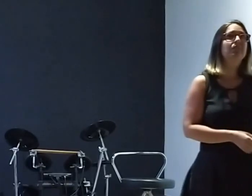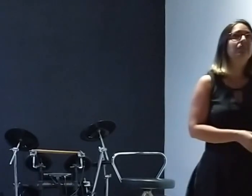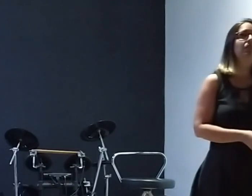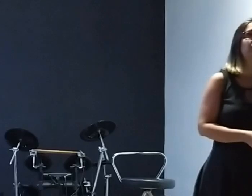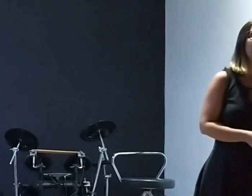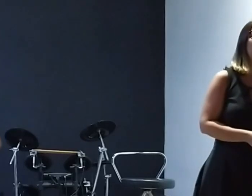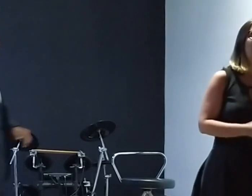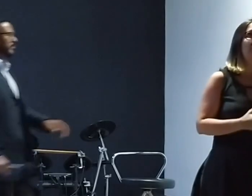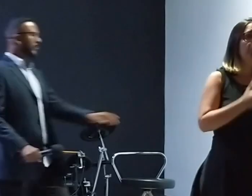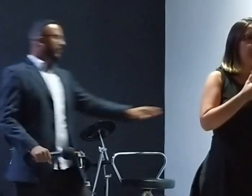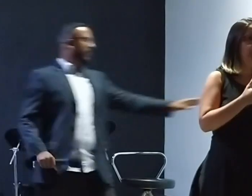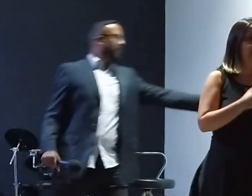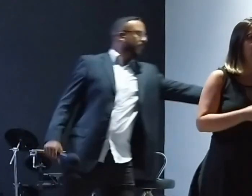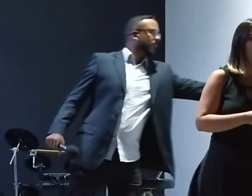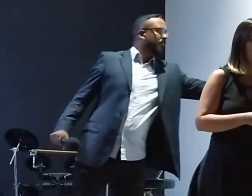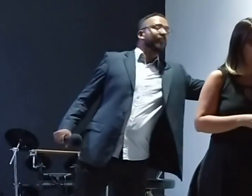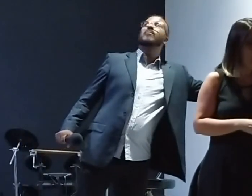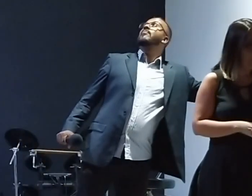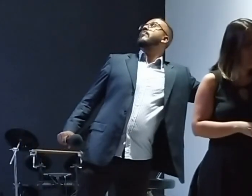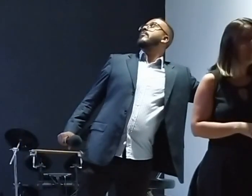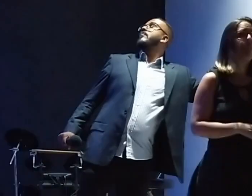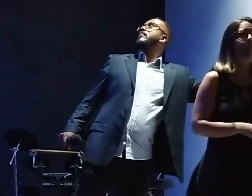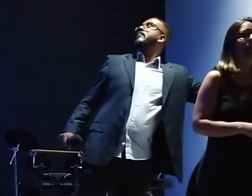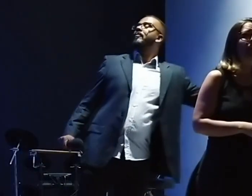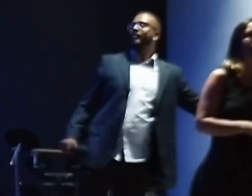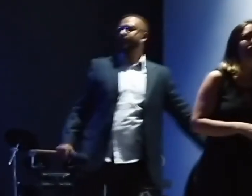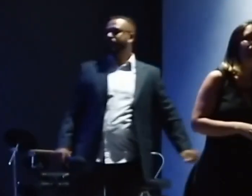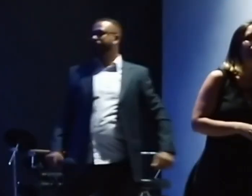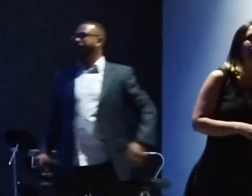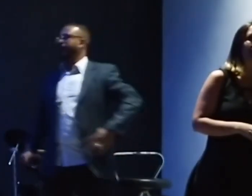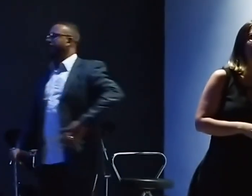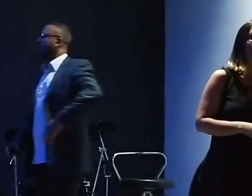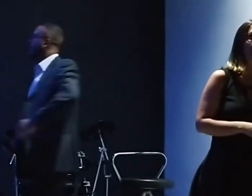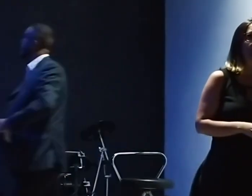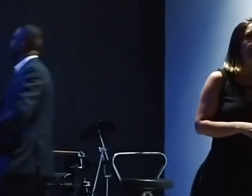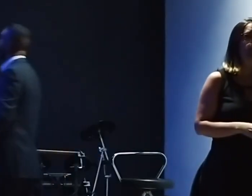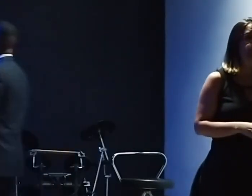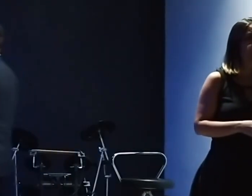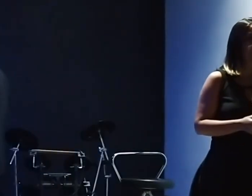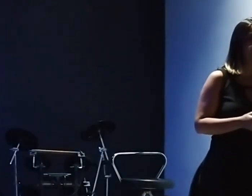Acho que o chefe falou mais para trás. O que ele quis dizer?